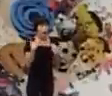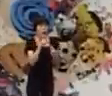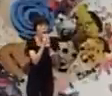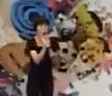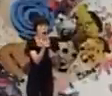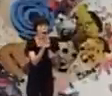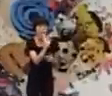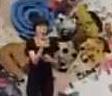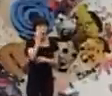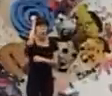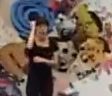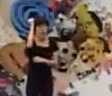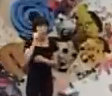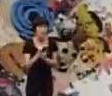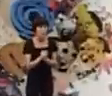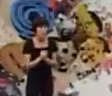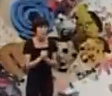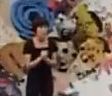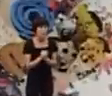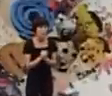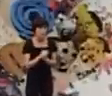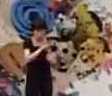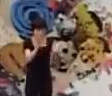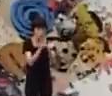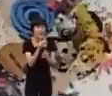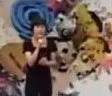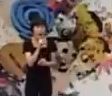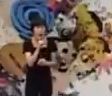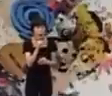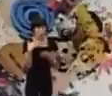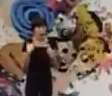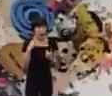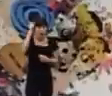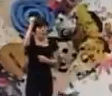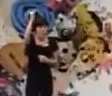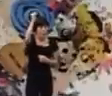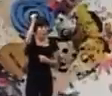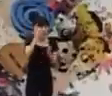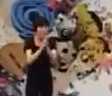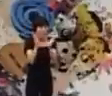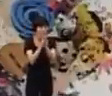玩具嘅？拍手。咁即係有啦，有玩過玩具拍手，唔該。